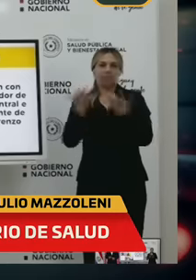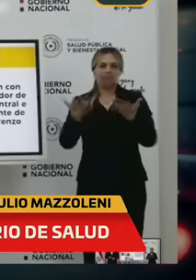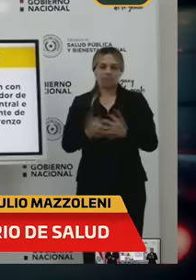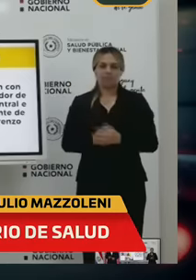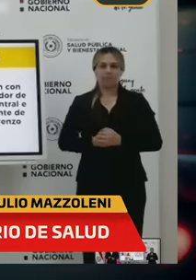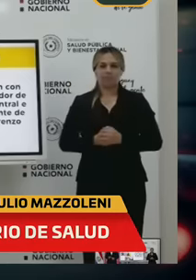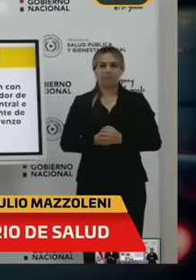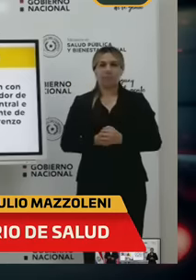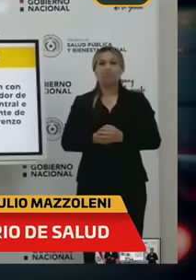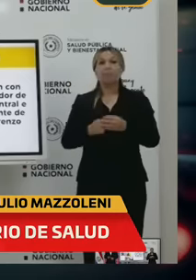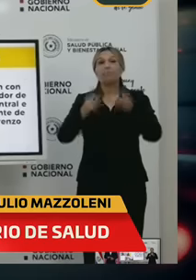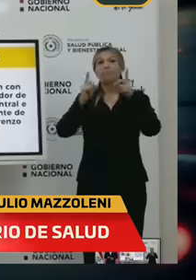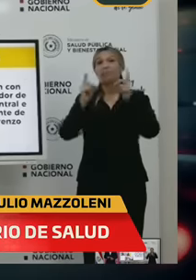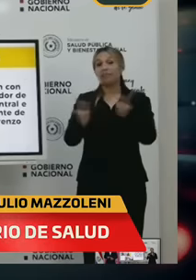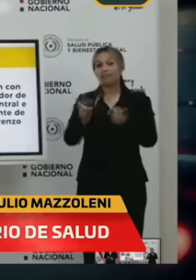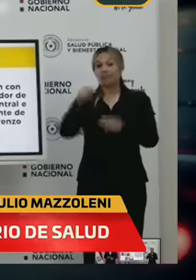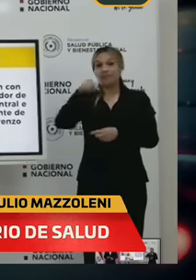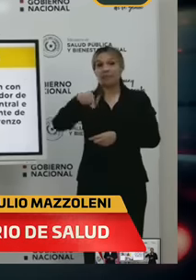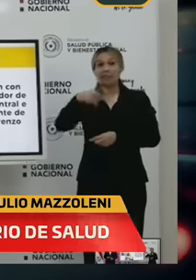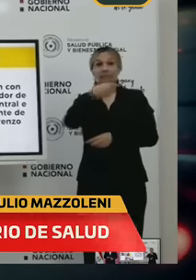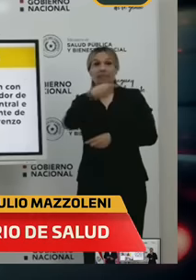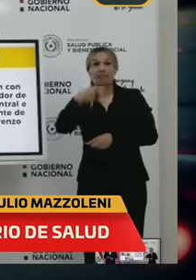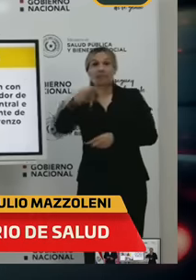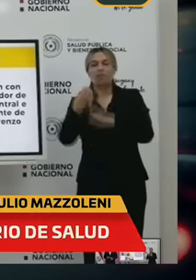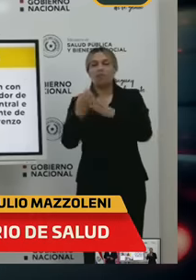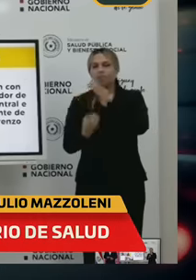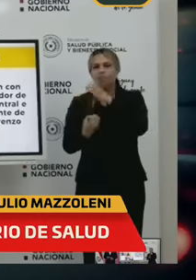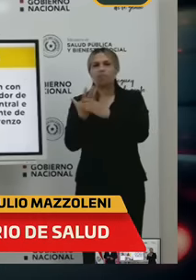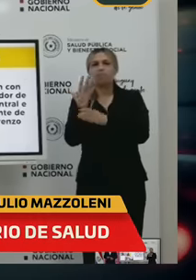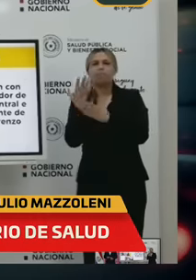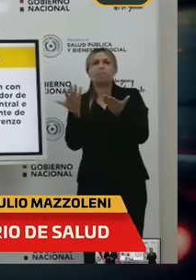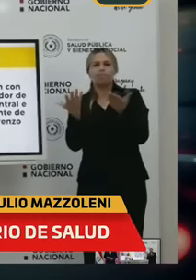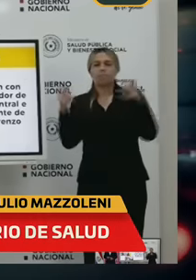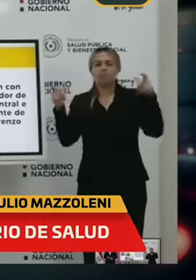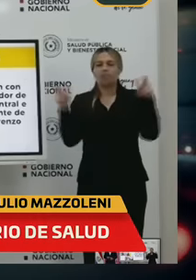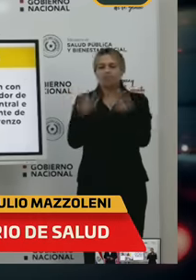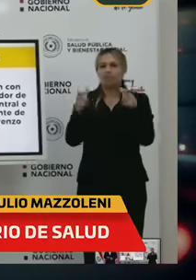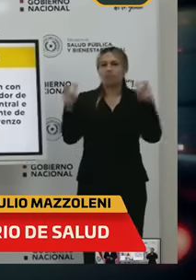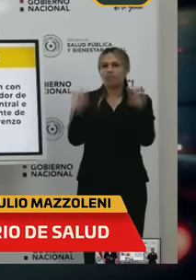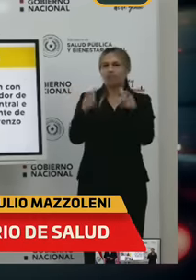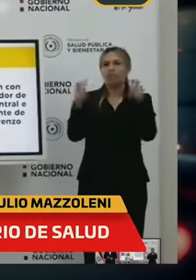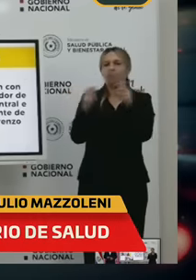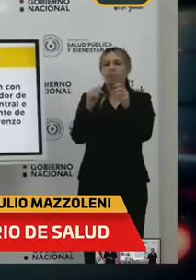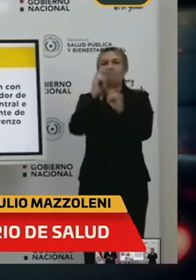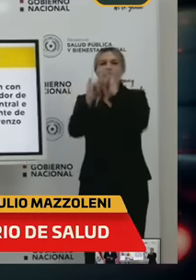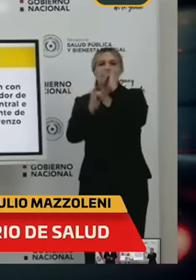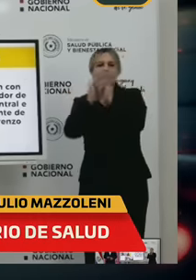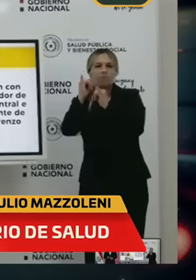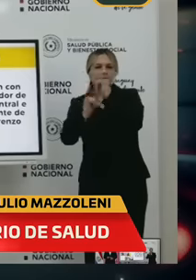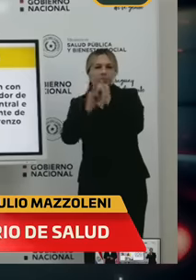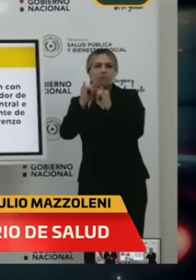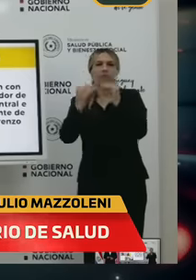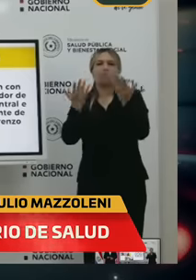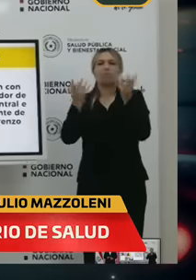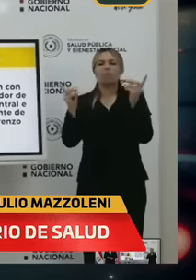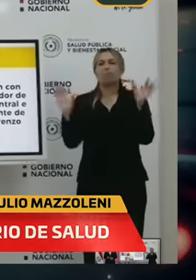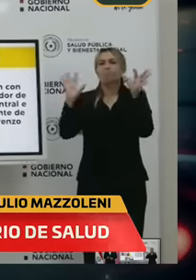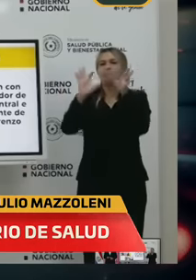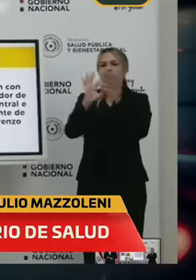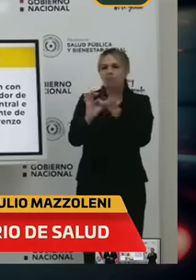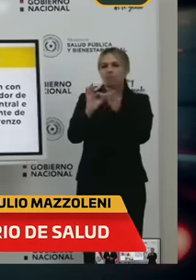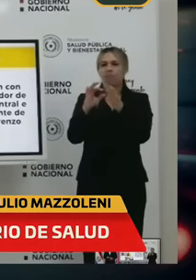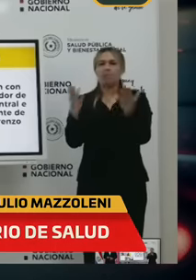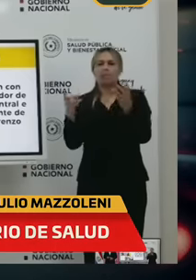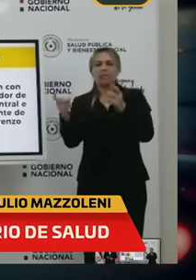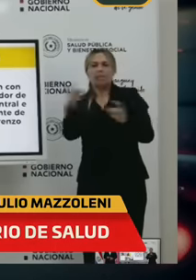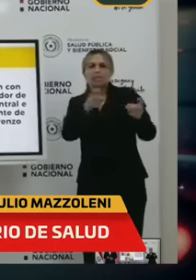También en esta semana iniciamos una serie de reuniones informativas, de alianzas, de